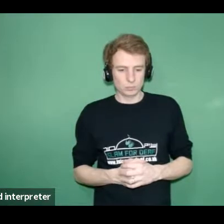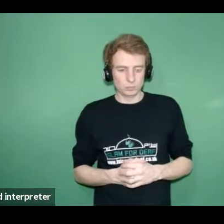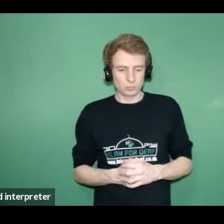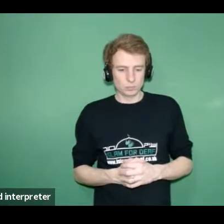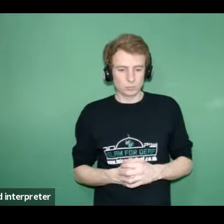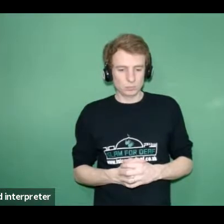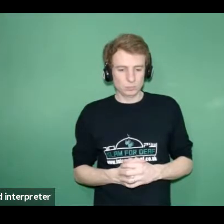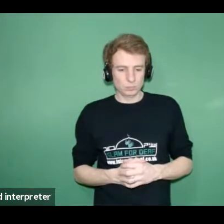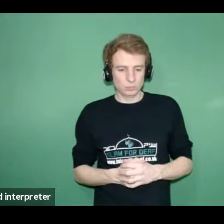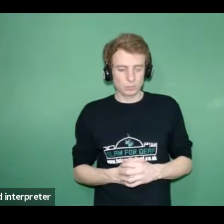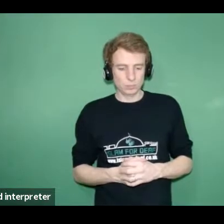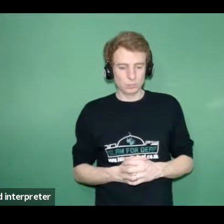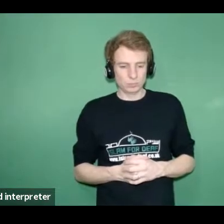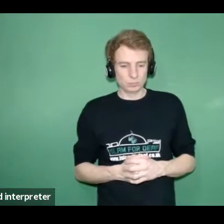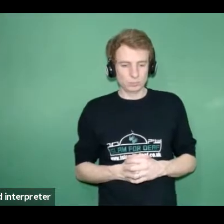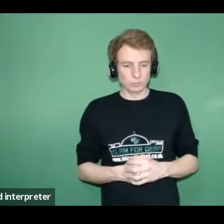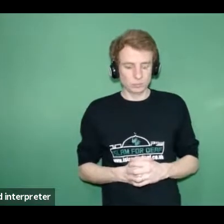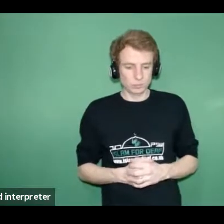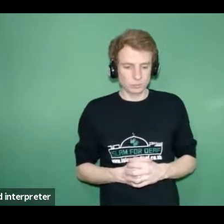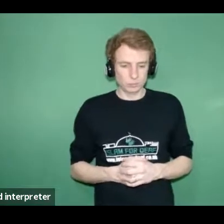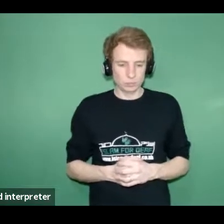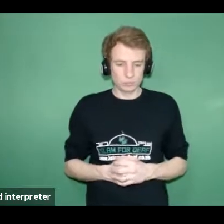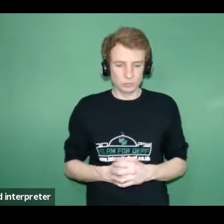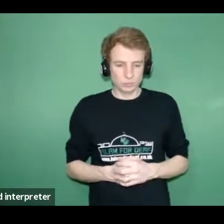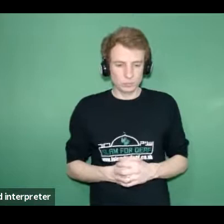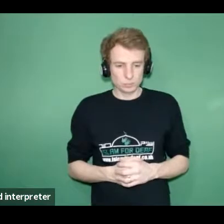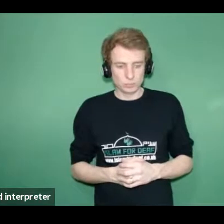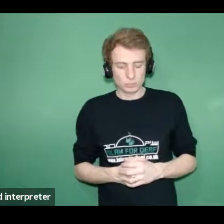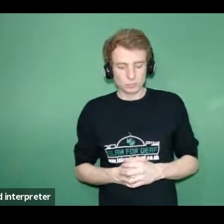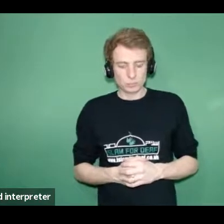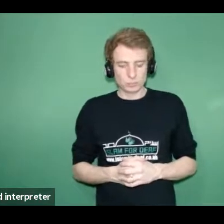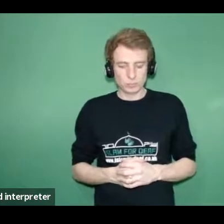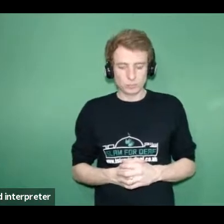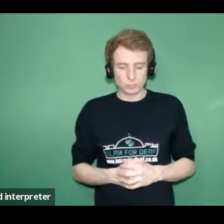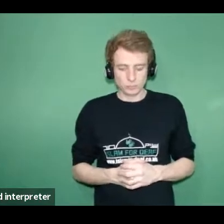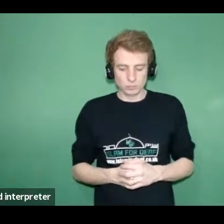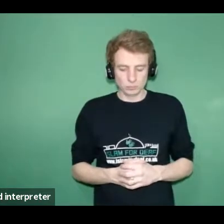والآخرون ماكثون في النار. نعم.